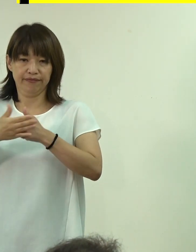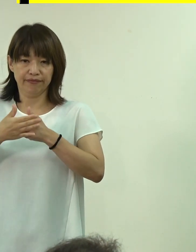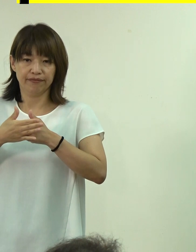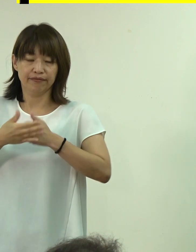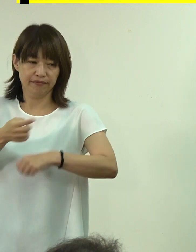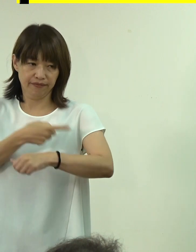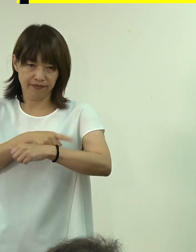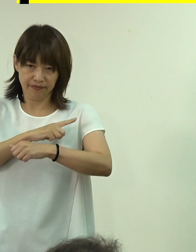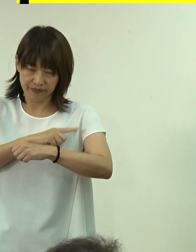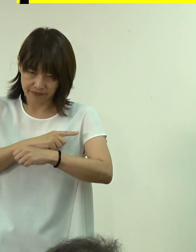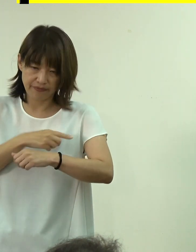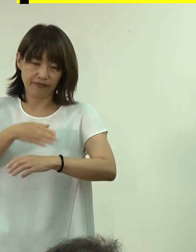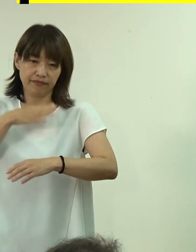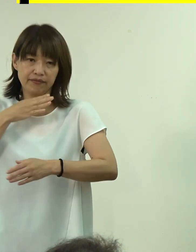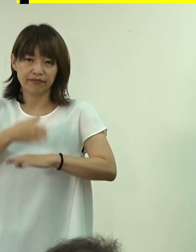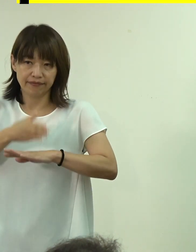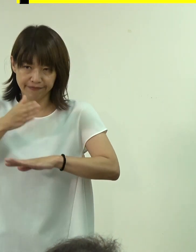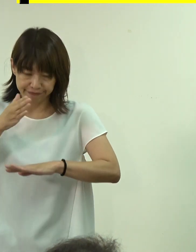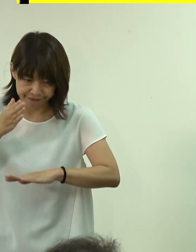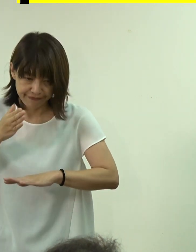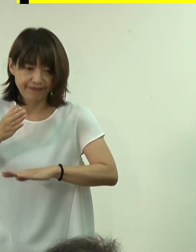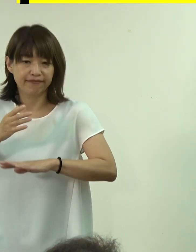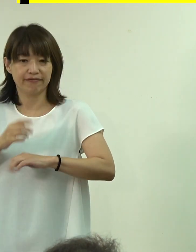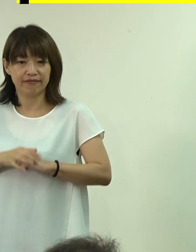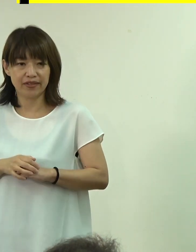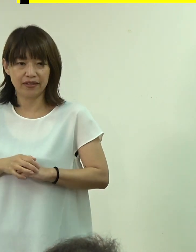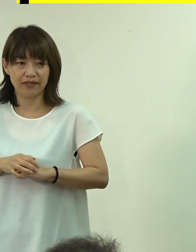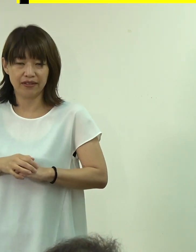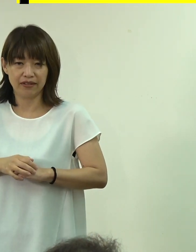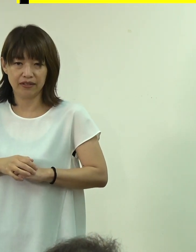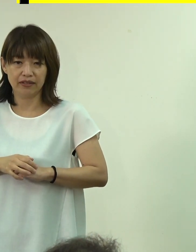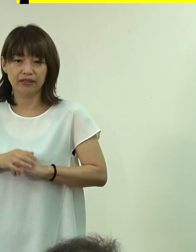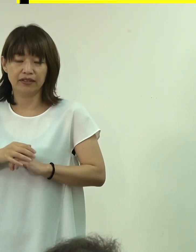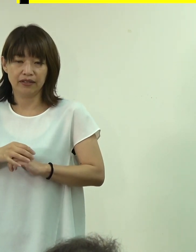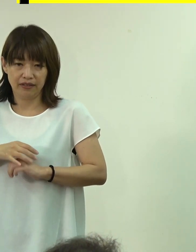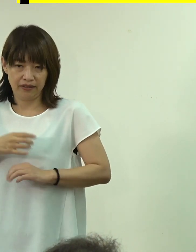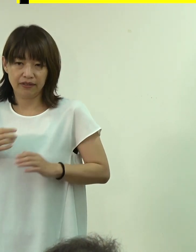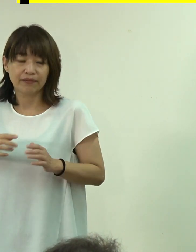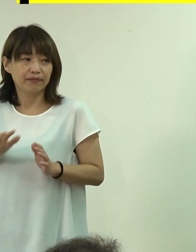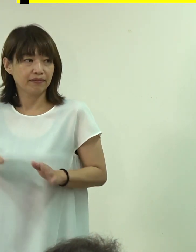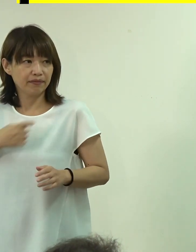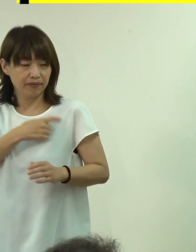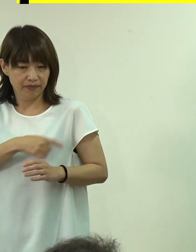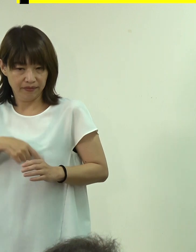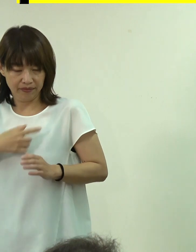感謝を cそして位相手をの4 a